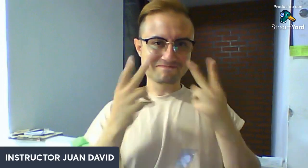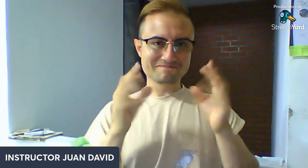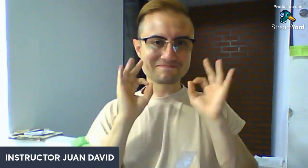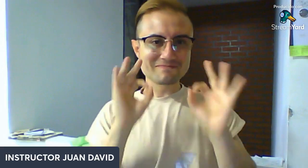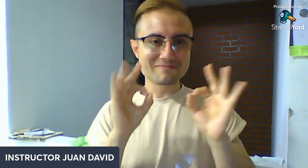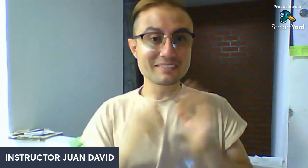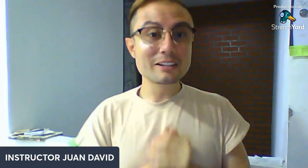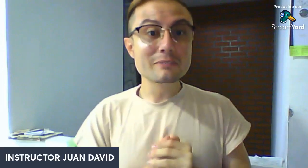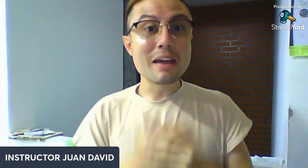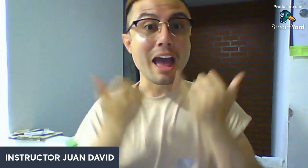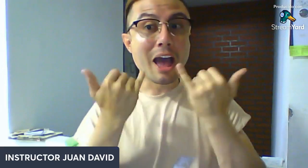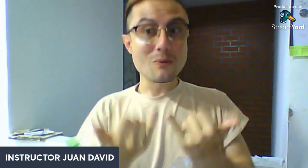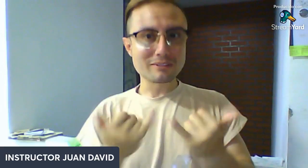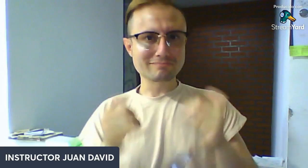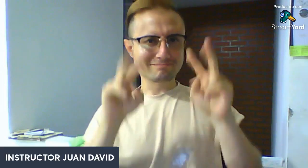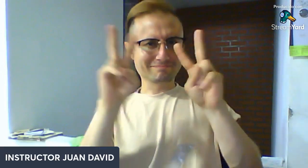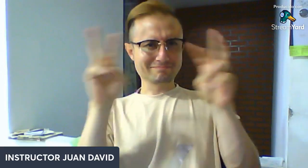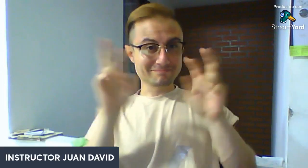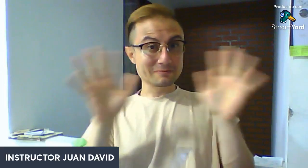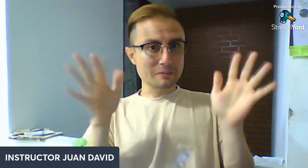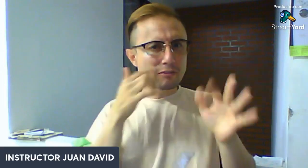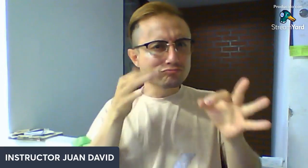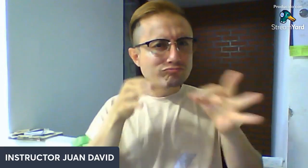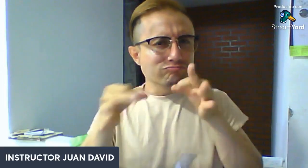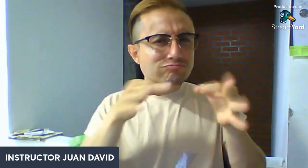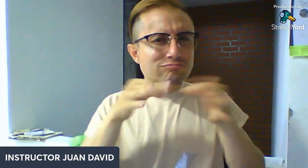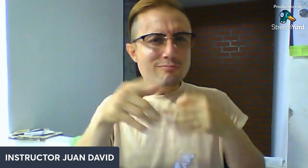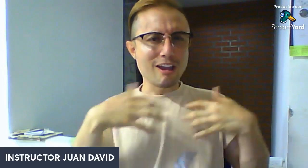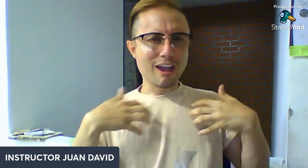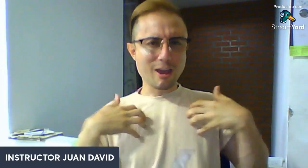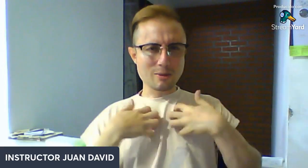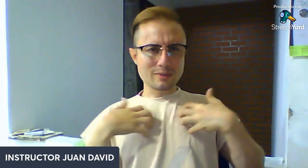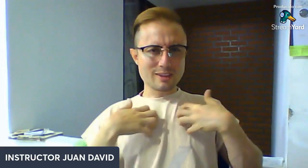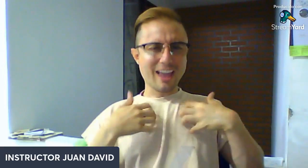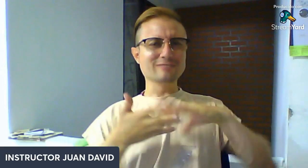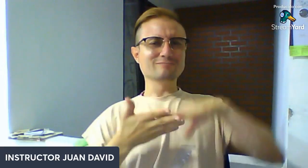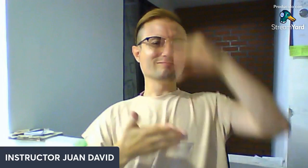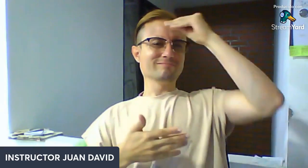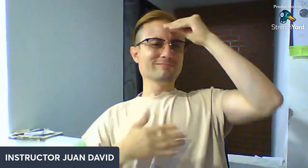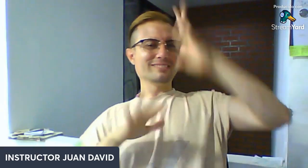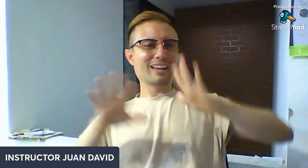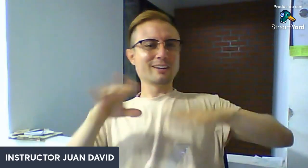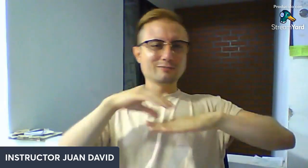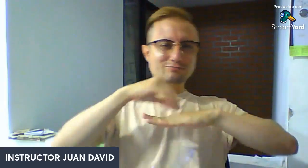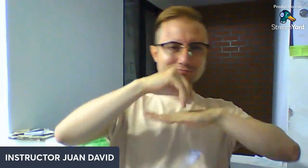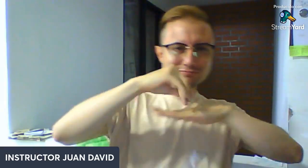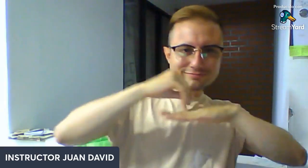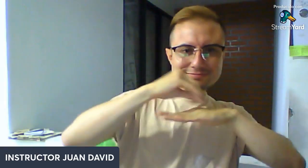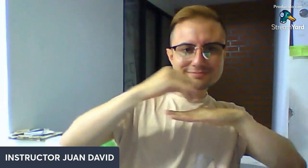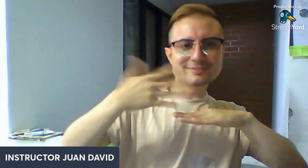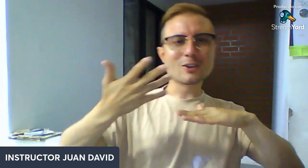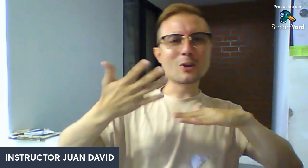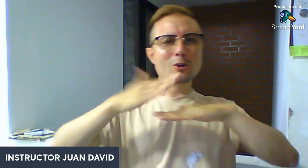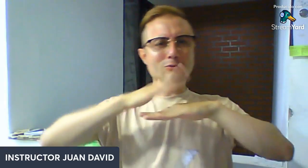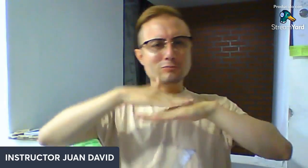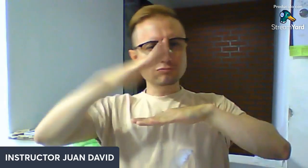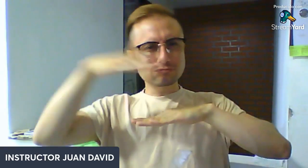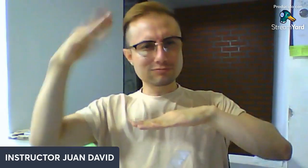Hola, hola a todas ustedes que acabaron de ingresar. Me alegra que participen de esta actividad. Voy a explicarles qué vamos a hacer con el tema de